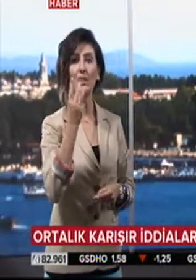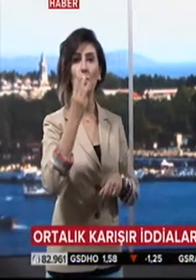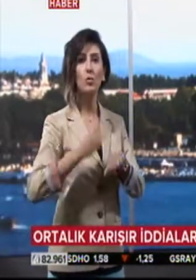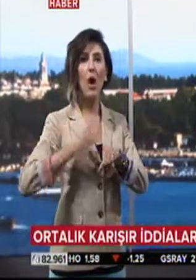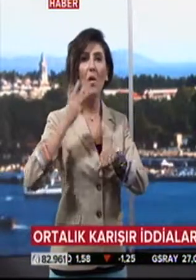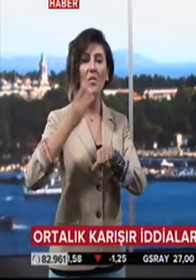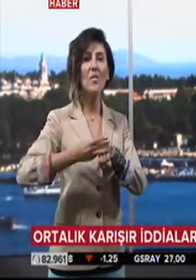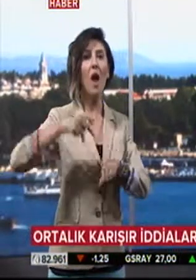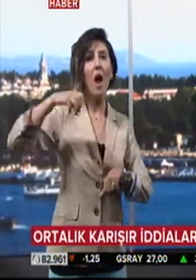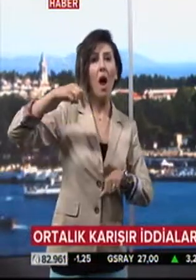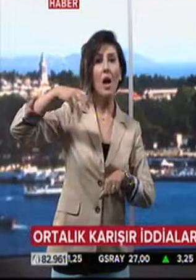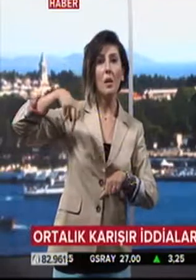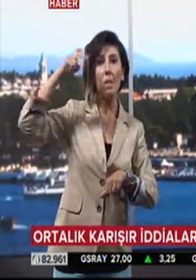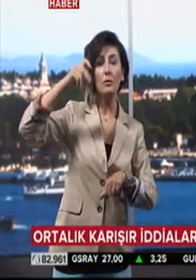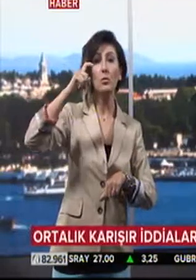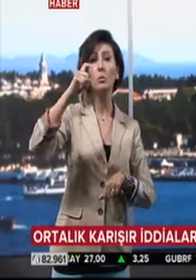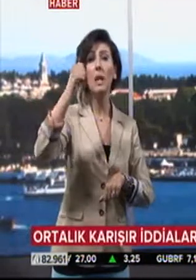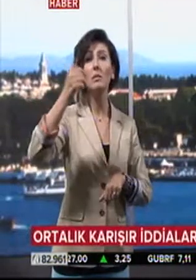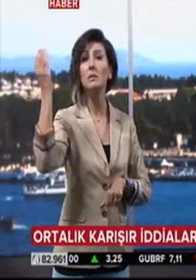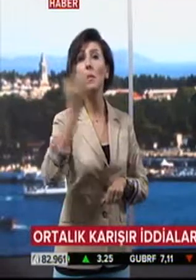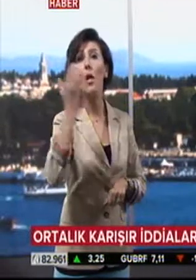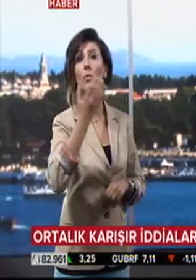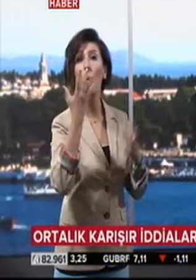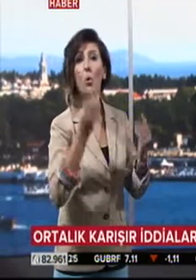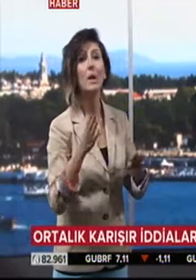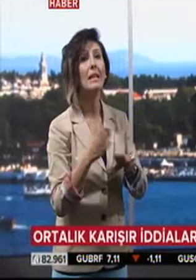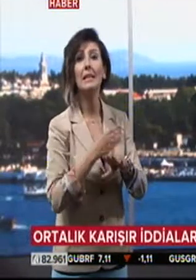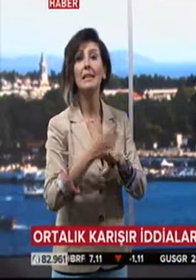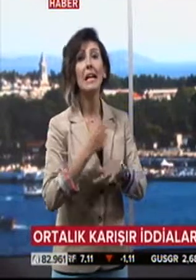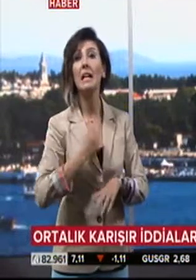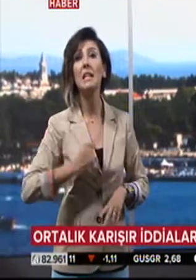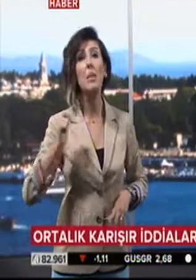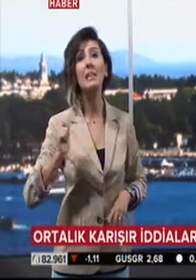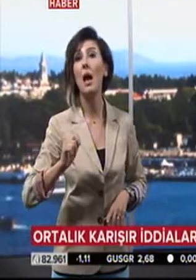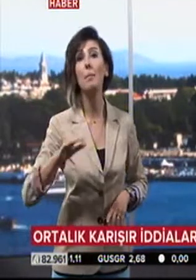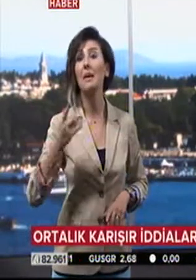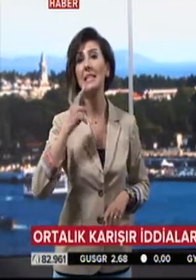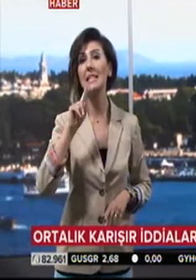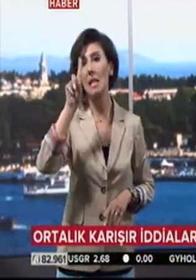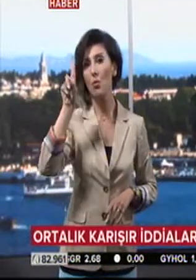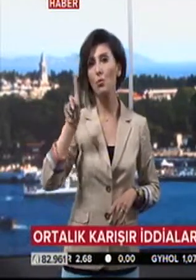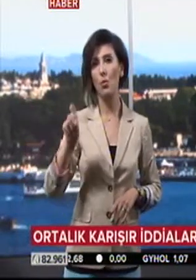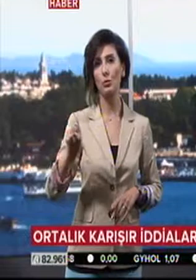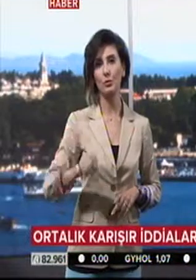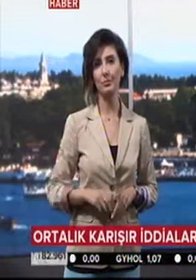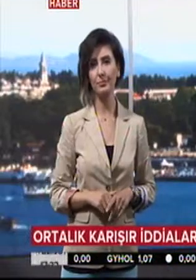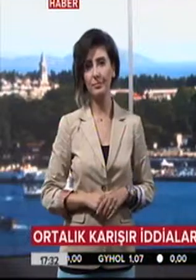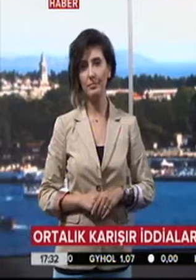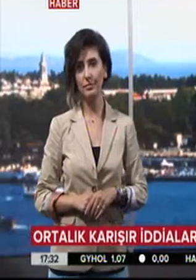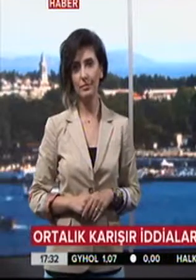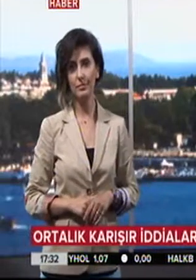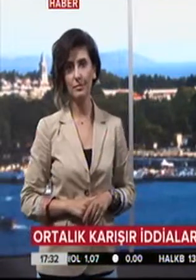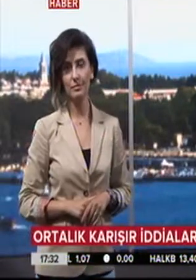3 haftasında AK Parti'ye 96 saldırı oldu, niye kınama yapmadınız diye sordu.